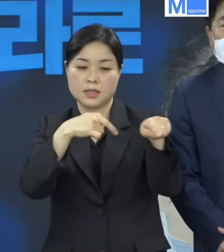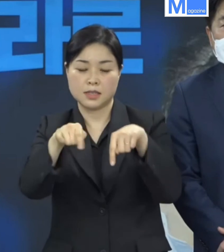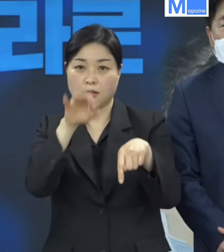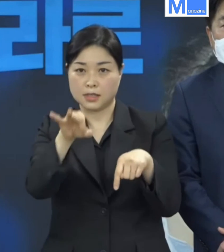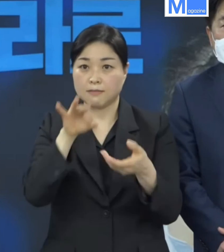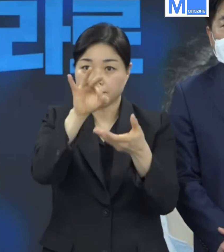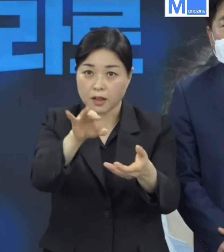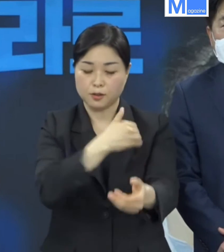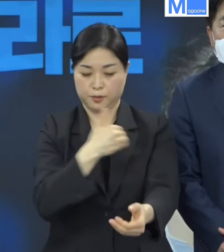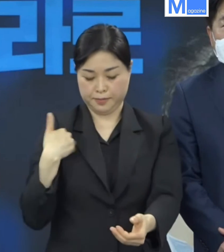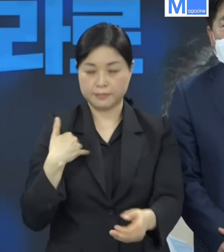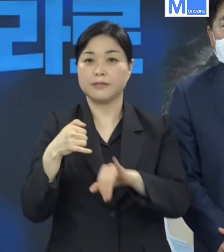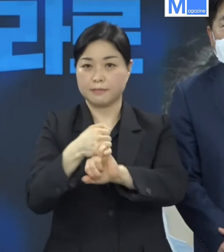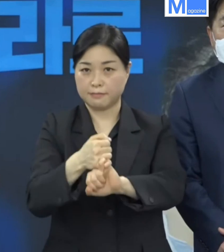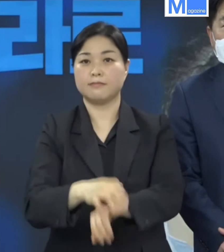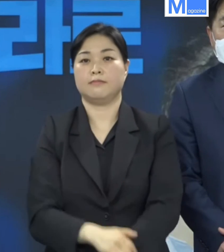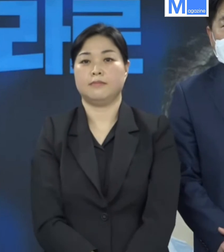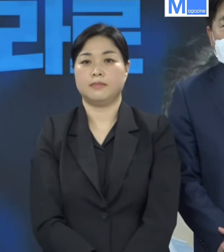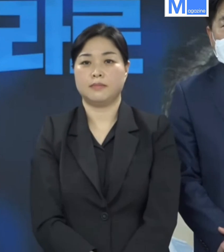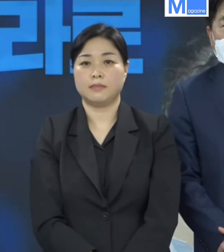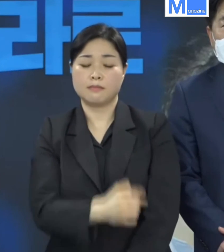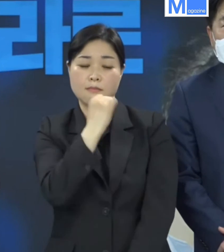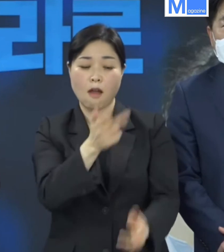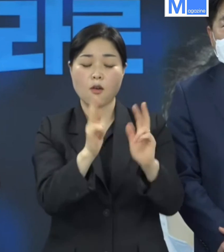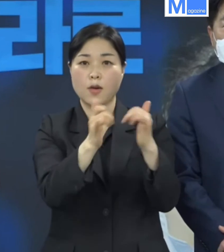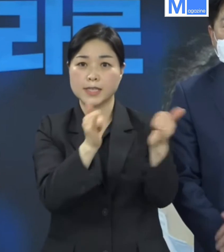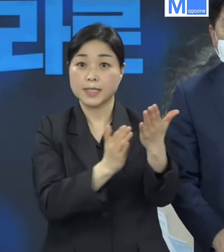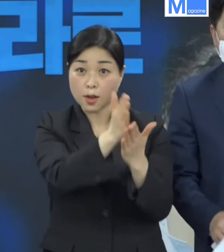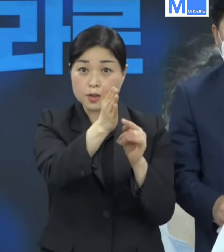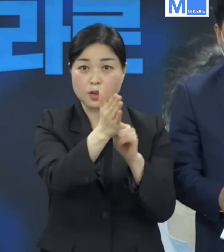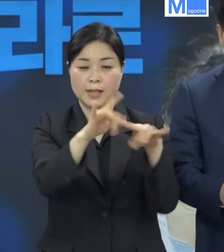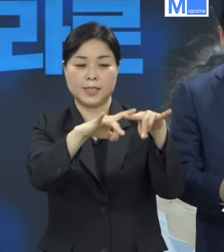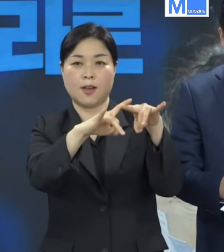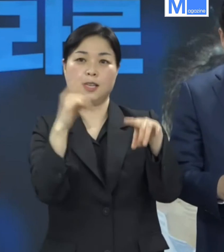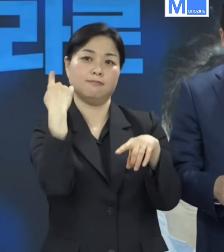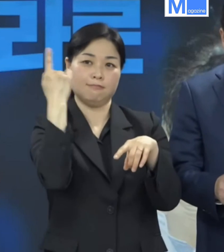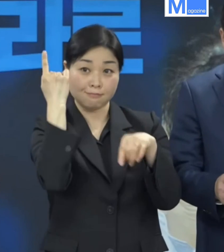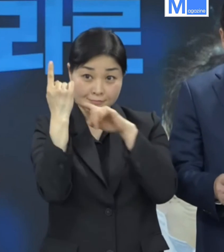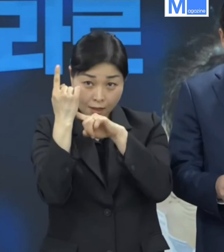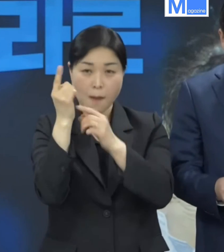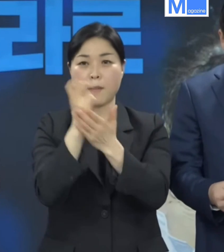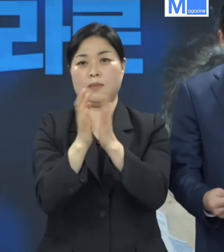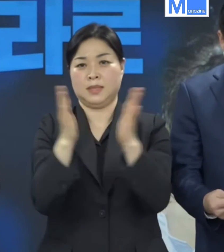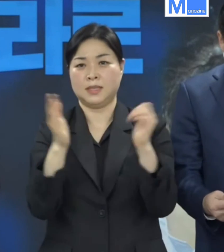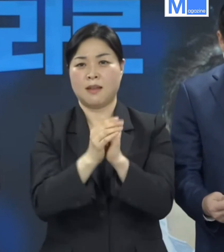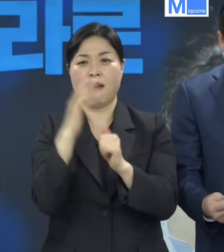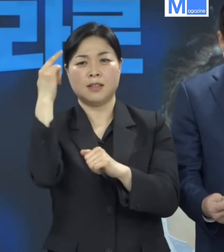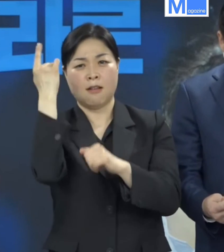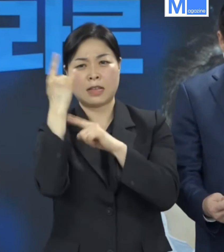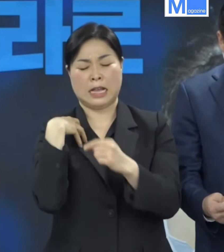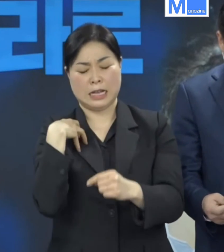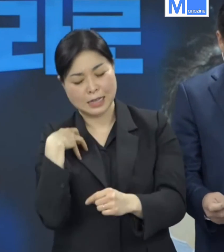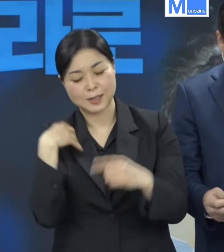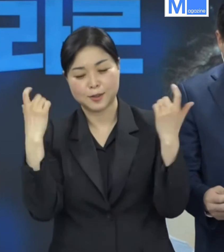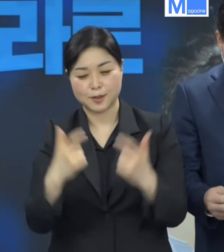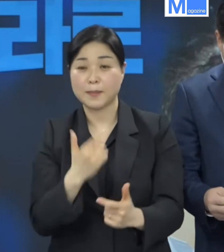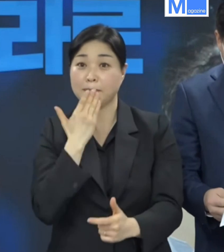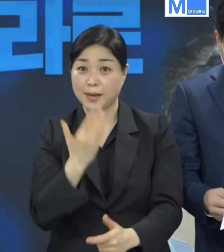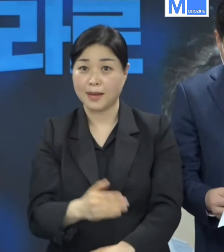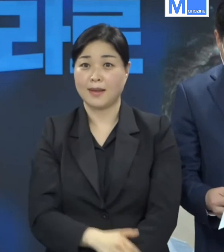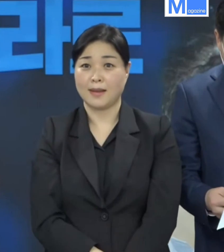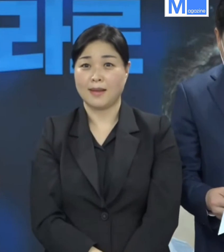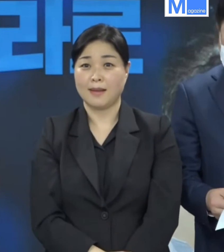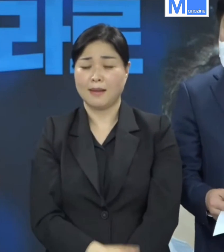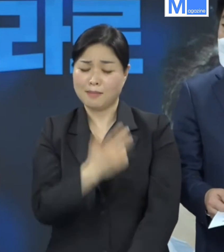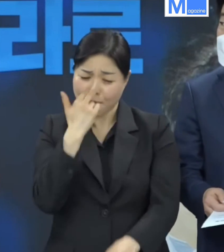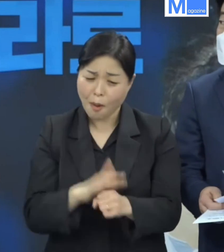지원도 확대하겠습니다. 소공인 전용 전기요금제를 도입해서 전기요금 부담을 덜어드리겠습니다. 기가